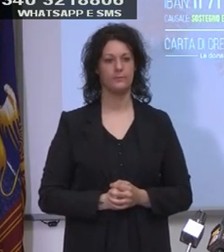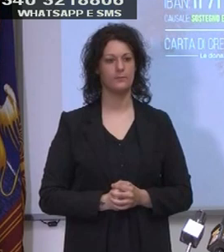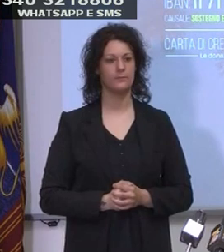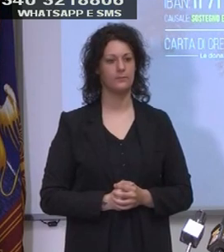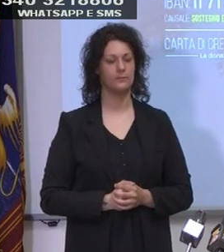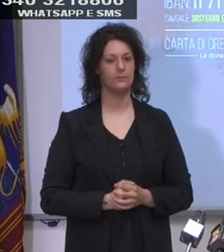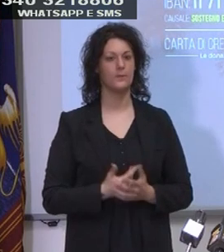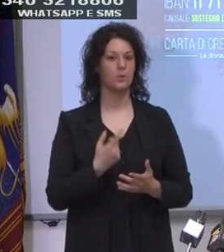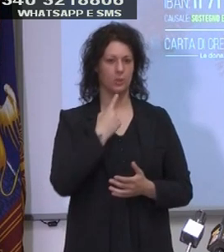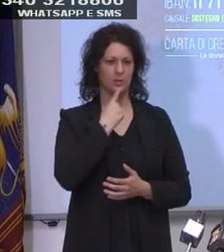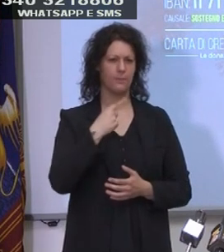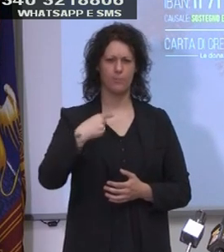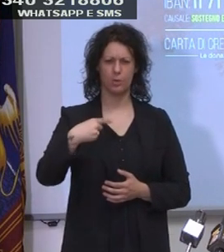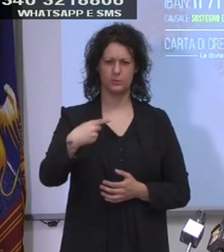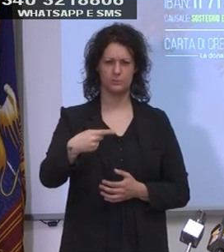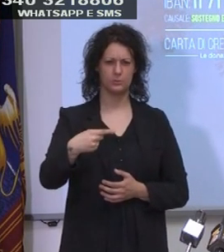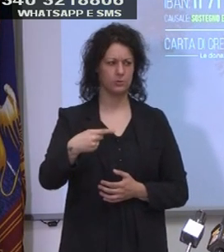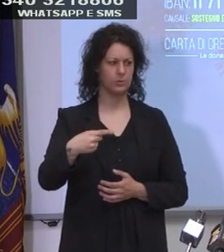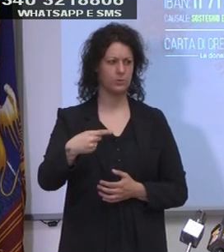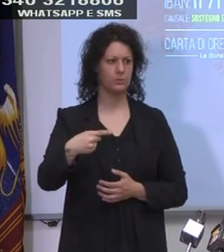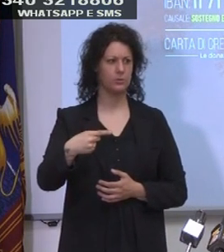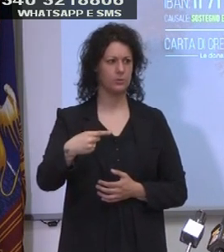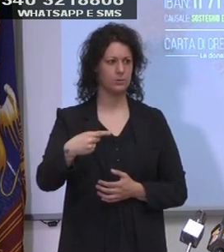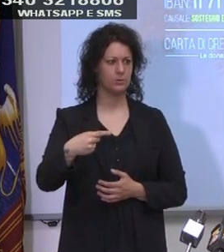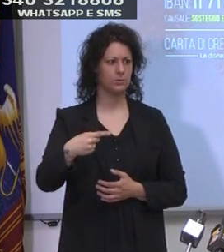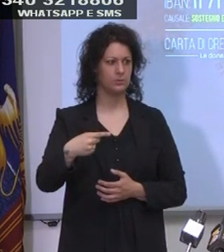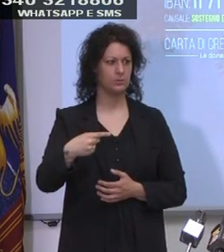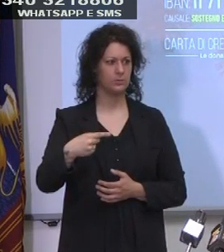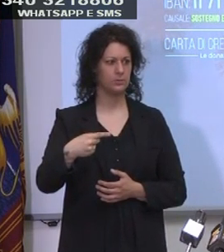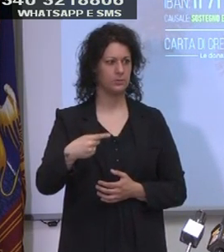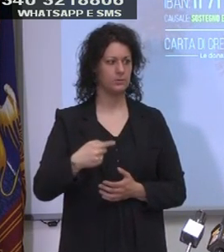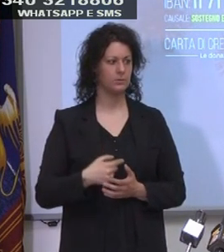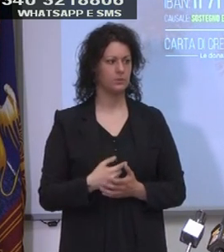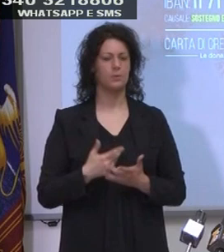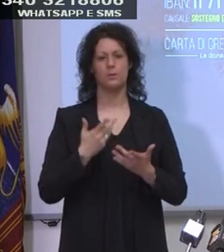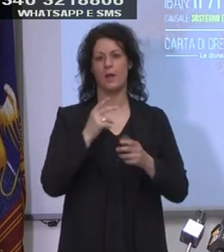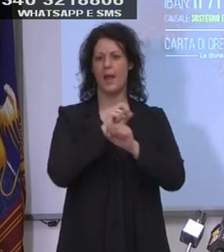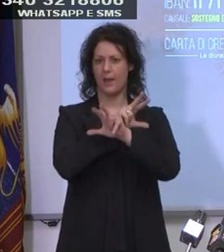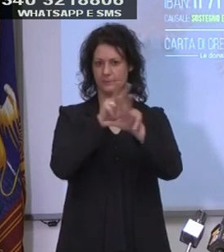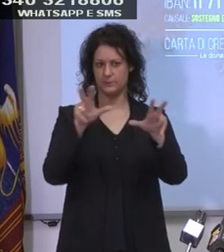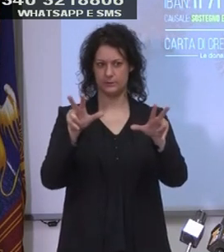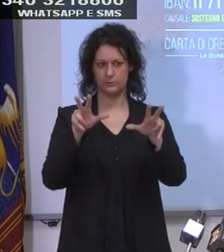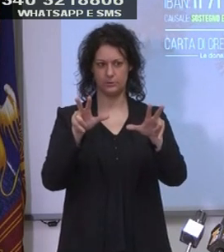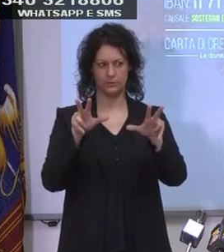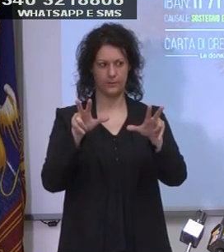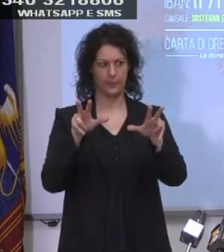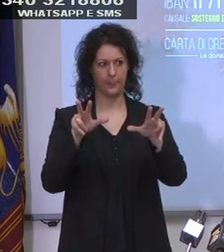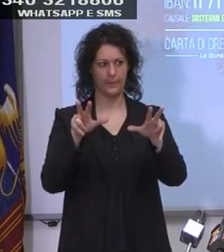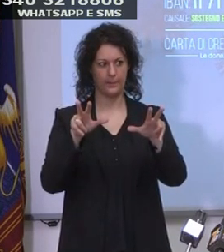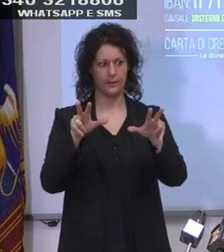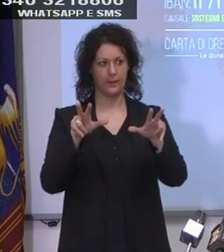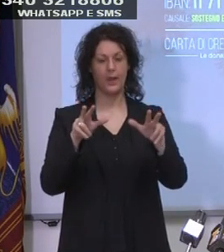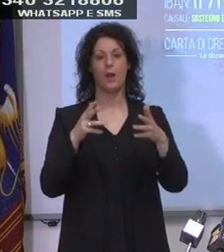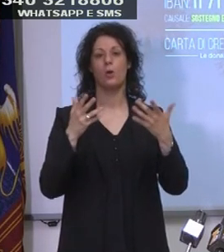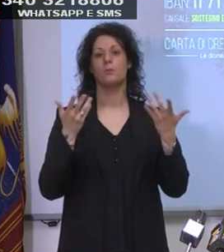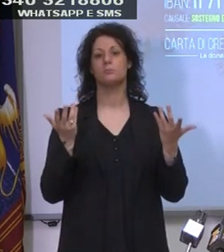Carlo, evitiamo, con tutto rispetto per... L'avrei comunicata al termine. No, ma facciamolo direttamente, anche ormai si può. Sì, tornando alla